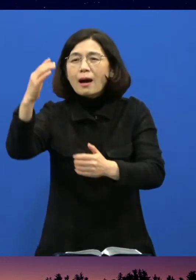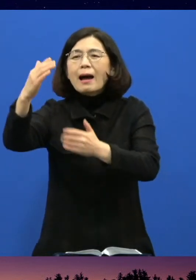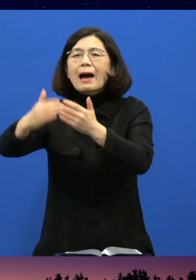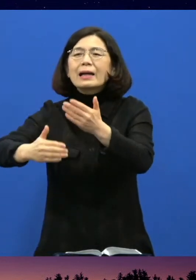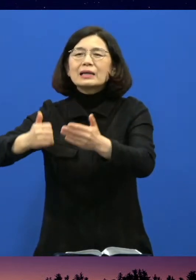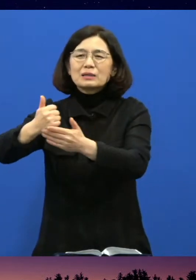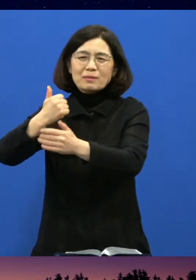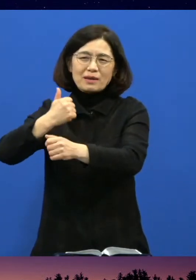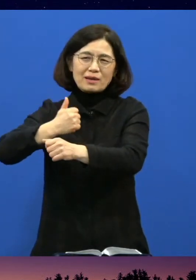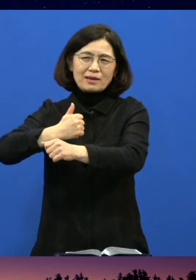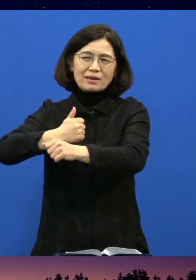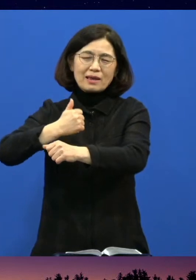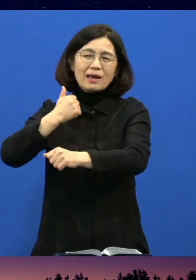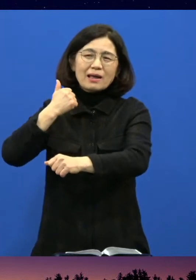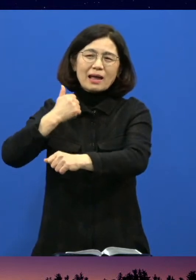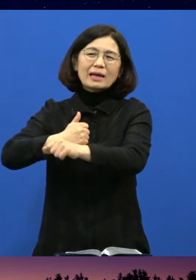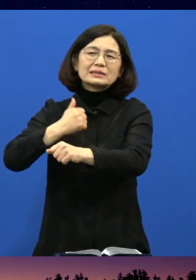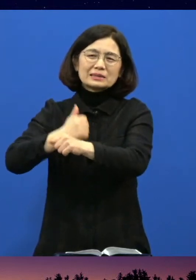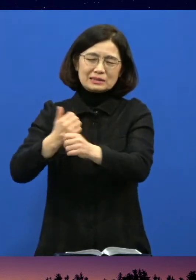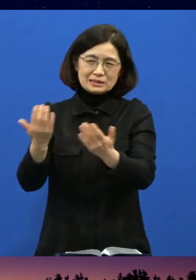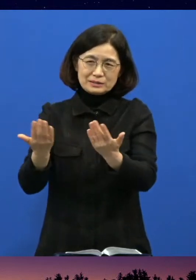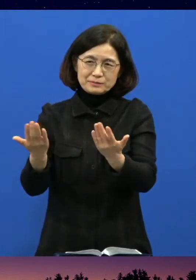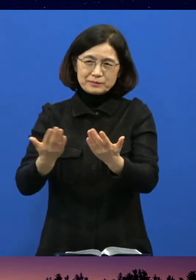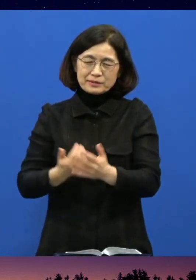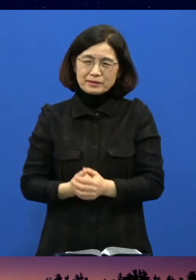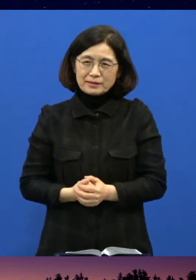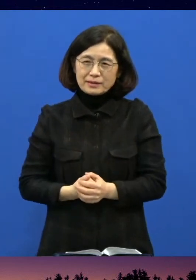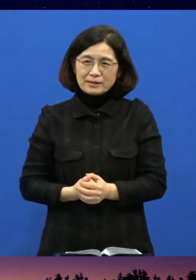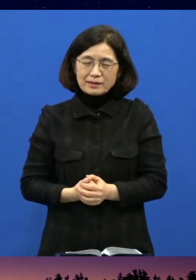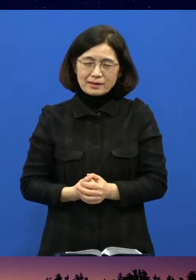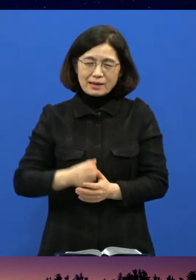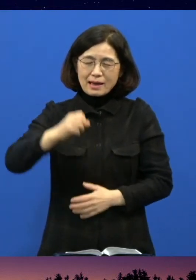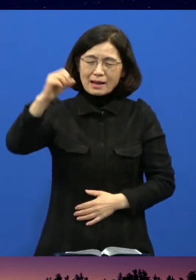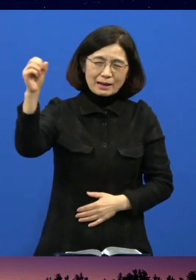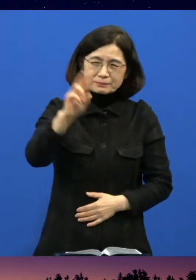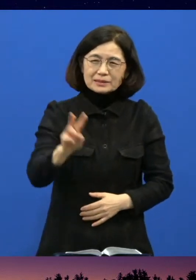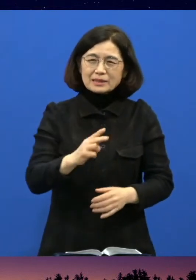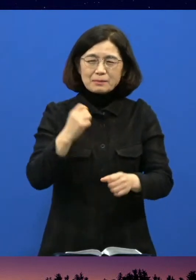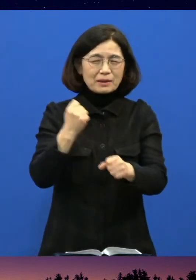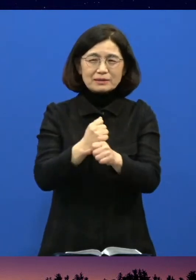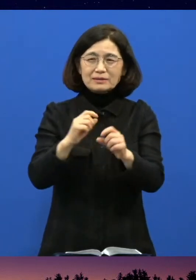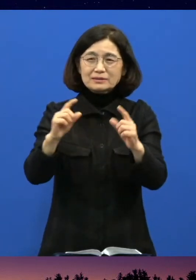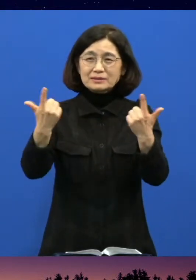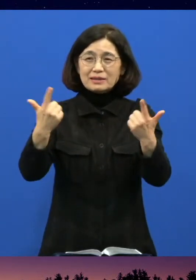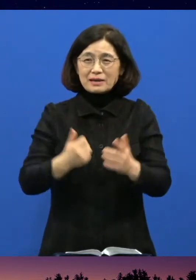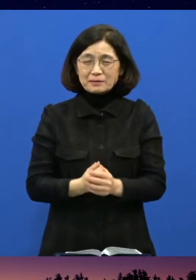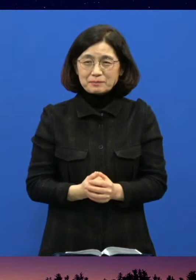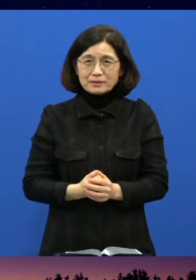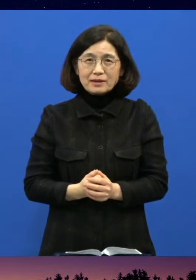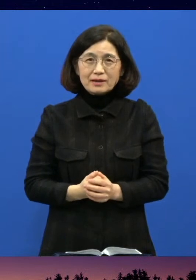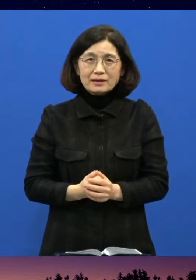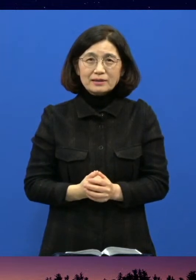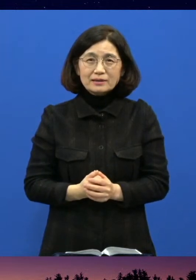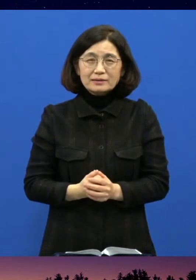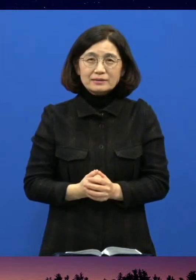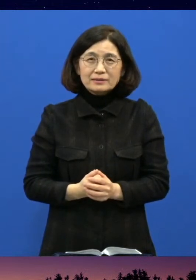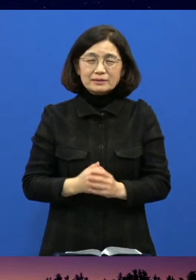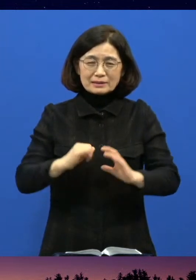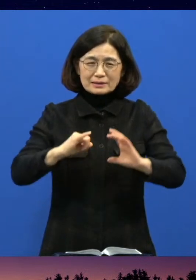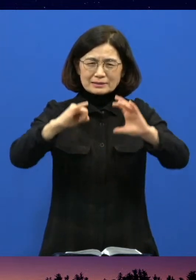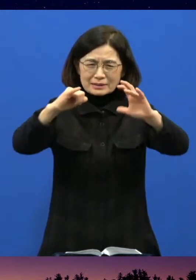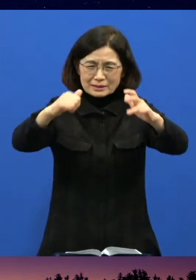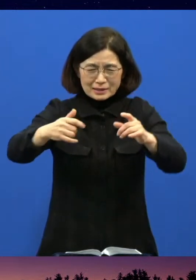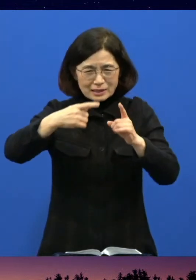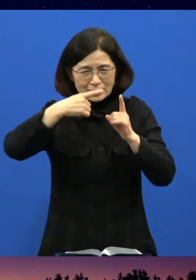이 하루아침에 만들어진 게 아니라는 거예요, 하루아침에. 그렇죠? 세상으로부터 오는 많은 밀려오는